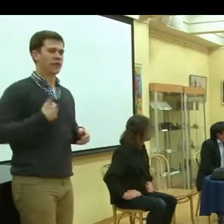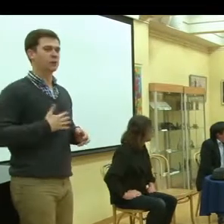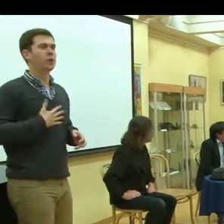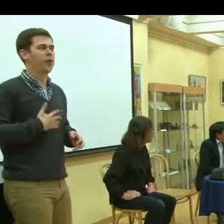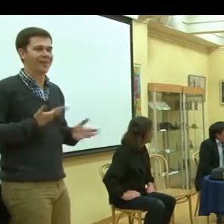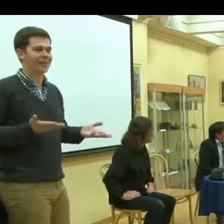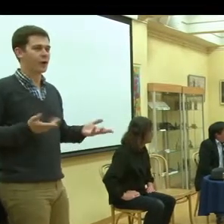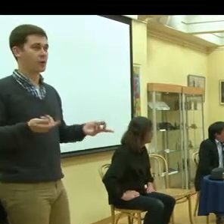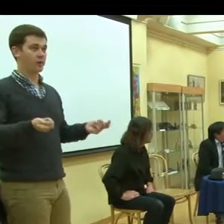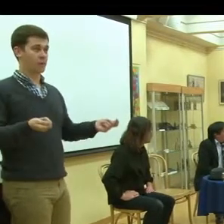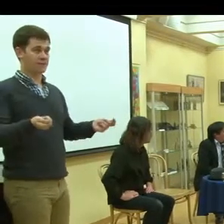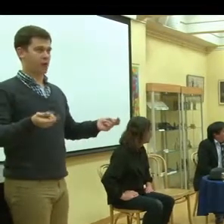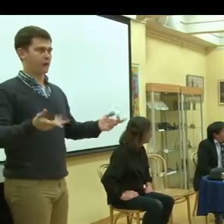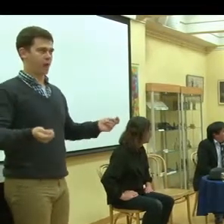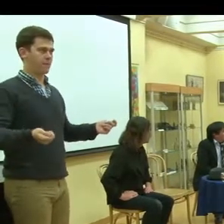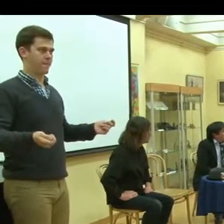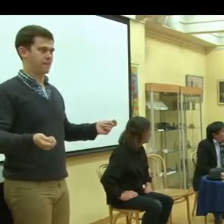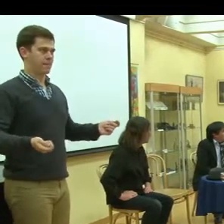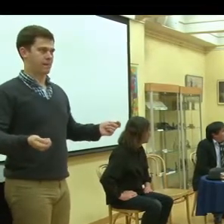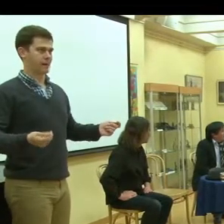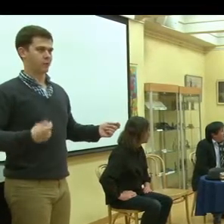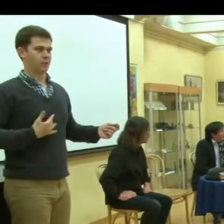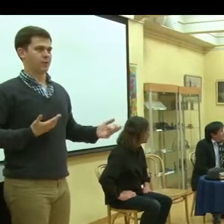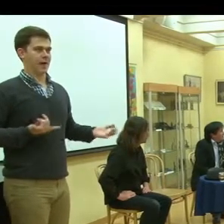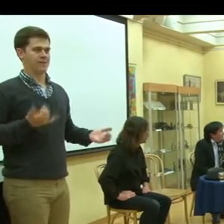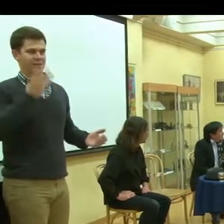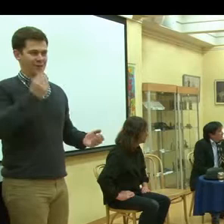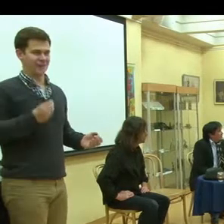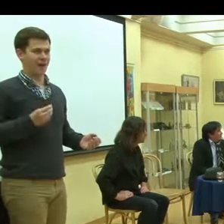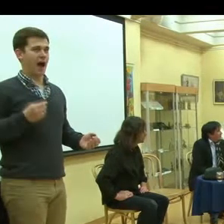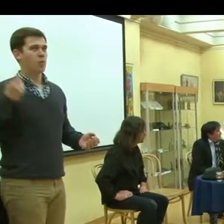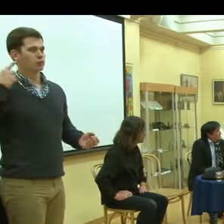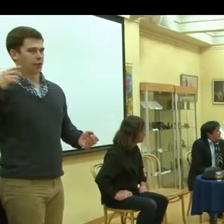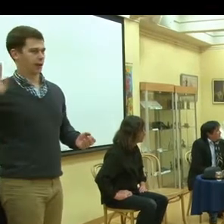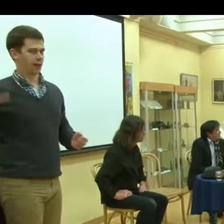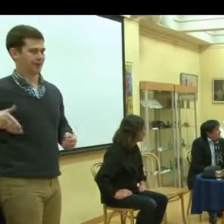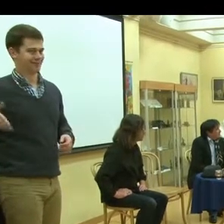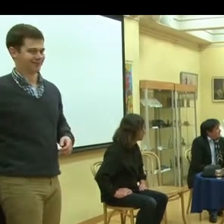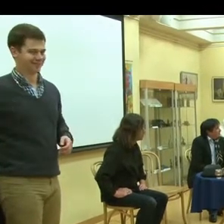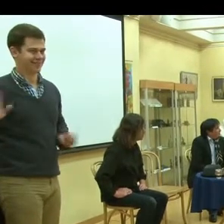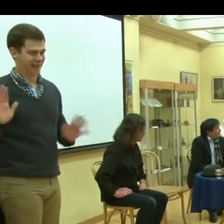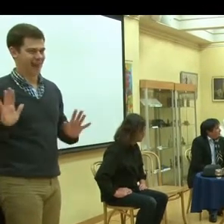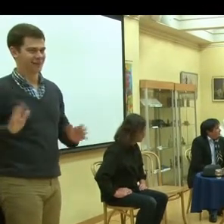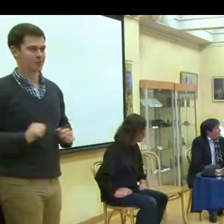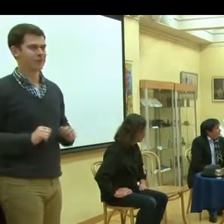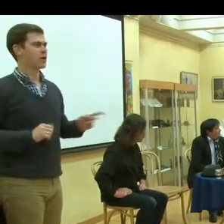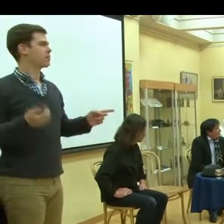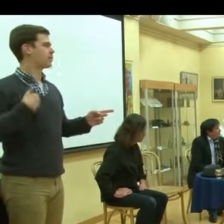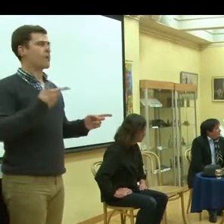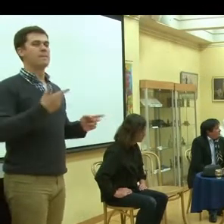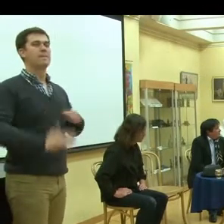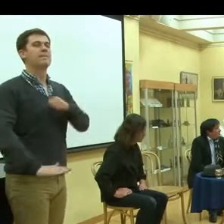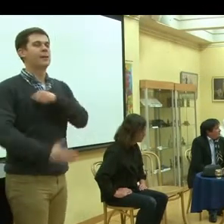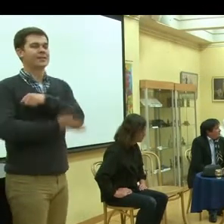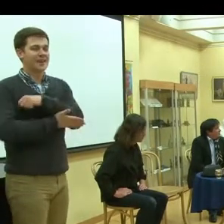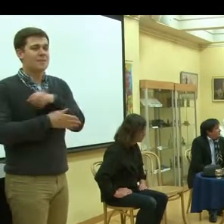wyczuć, co, jak prowadzi Krystian. No, poznałam kilka takich podstawowych kroków, znaczy kroków, no,